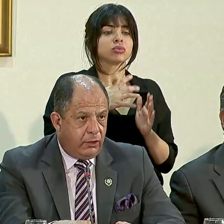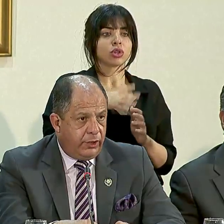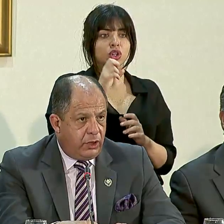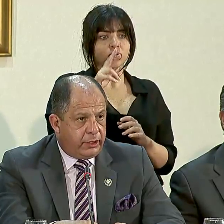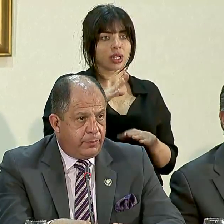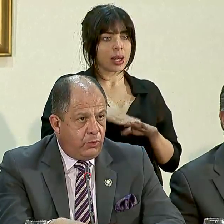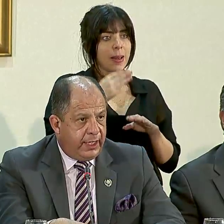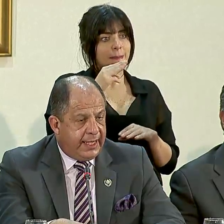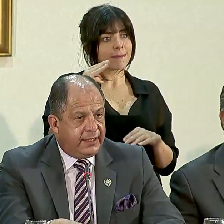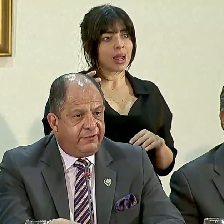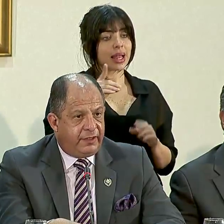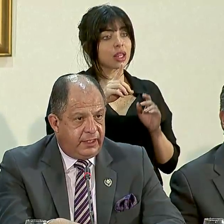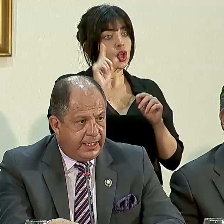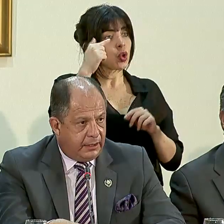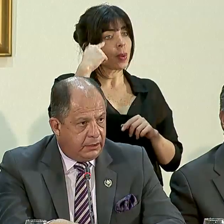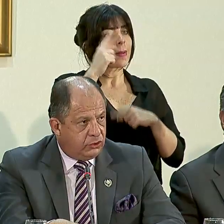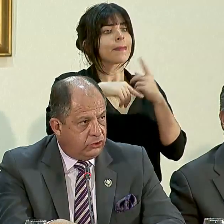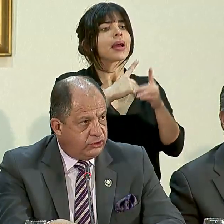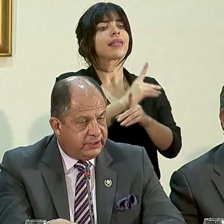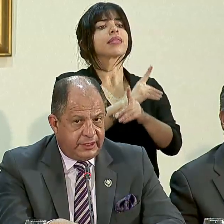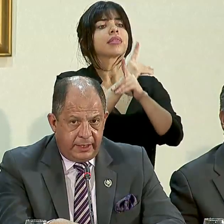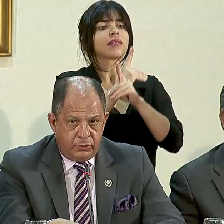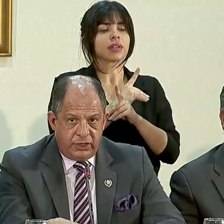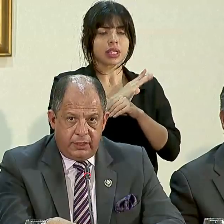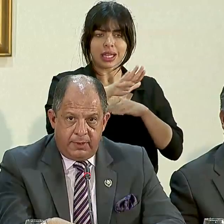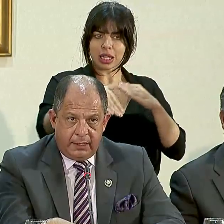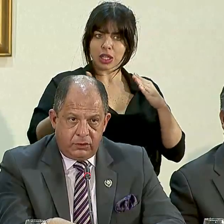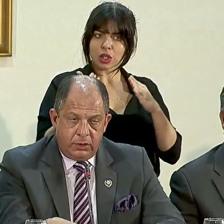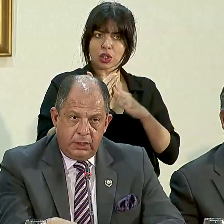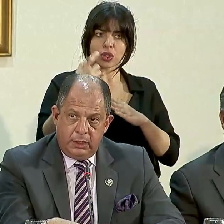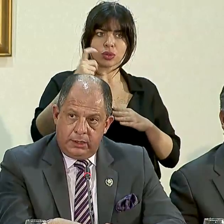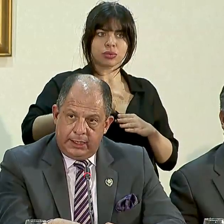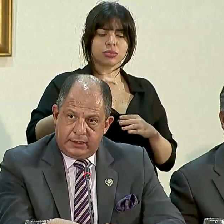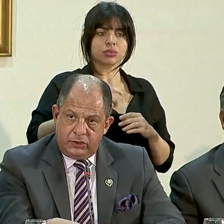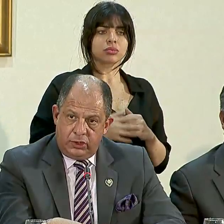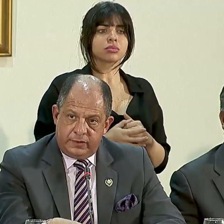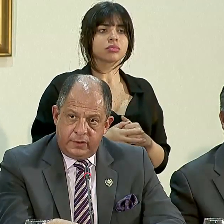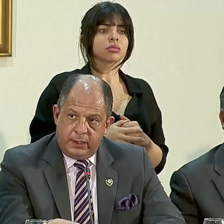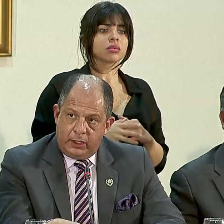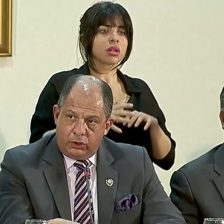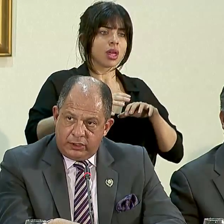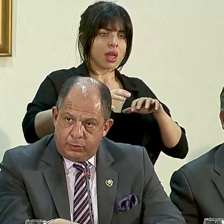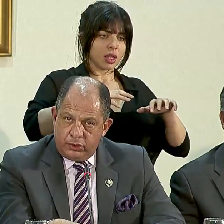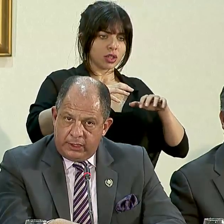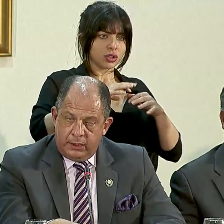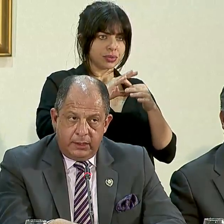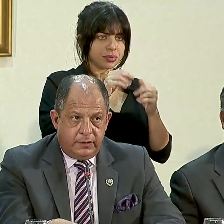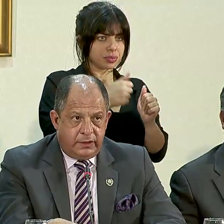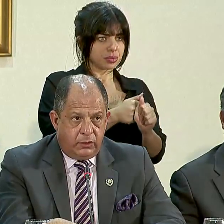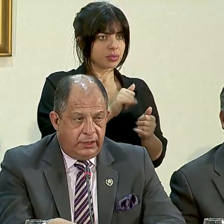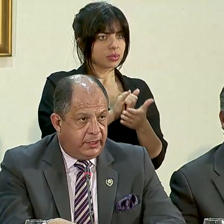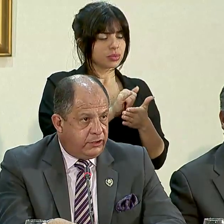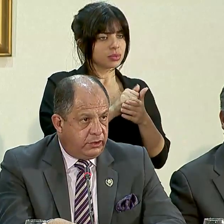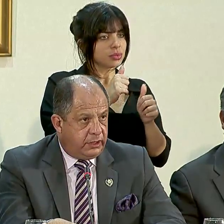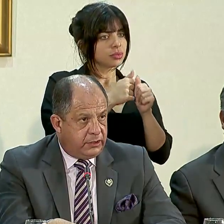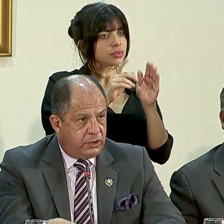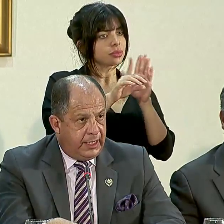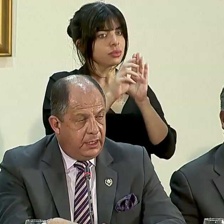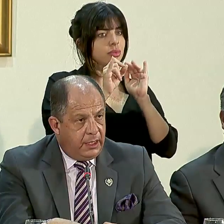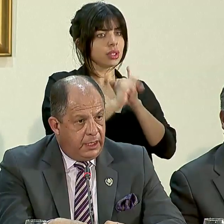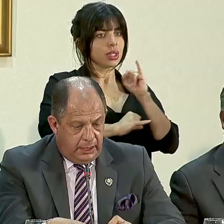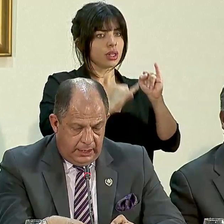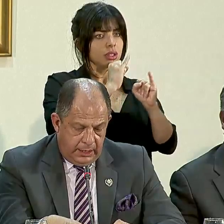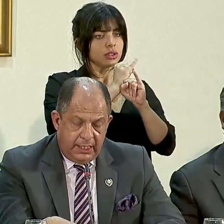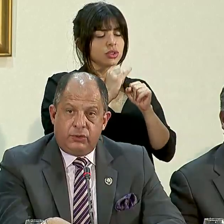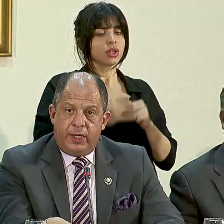el mar. El Gobierno de la República defenderá en todos sus extremos y en el marco de las acciones que correspondan según el derecho